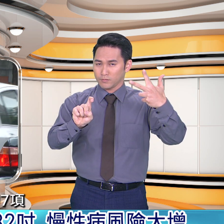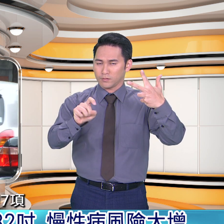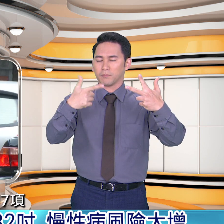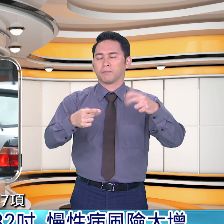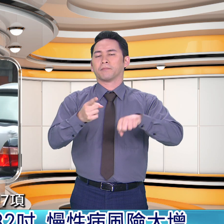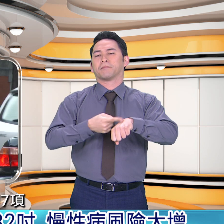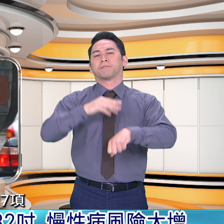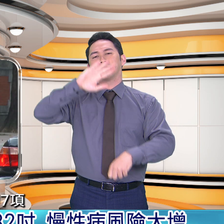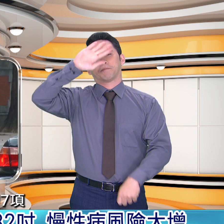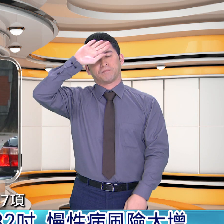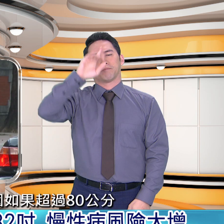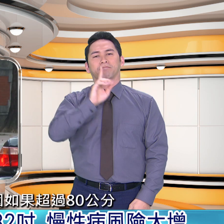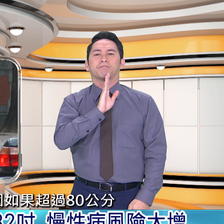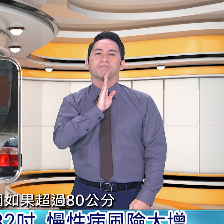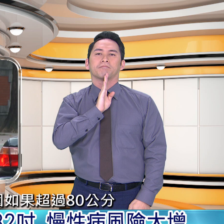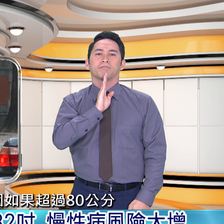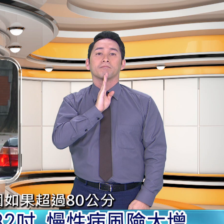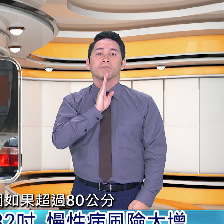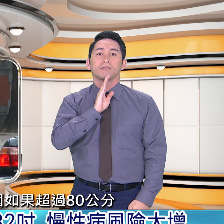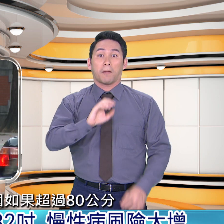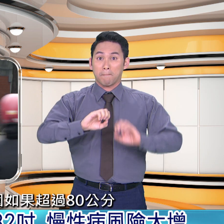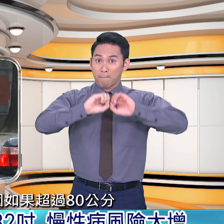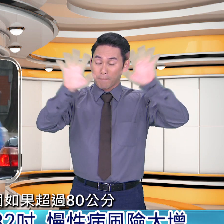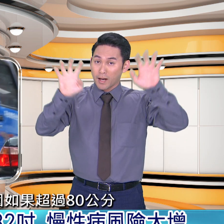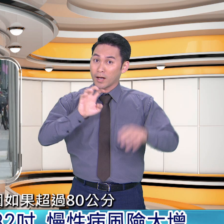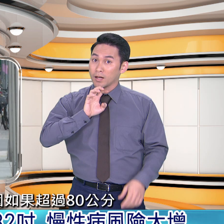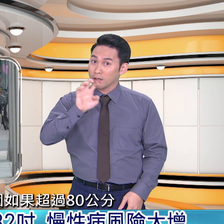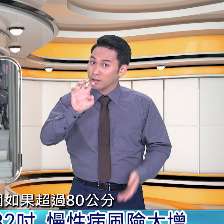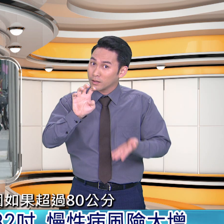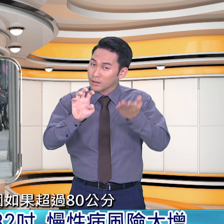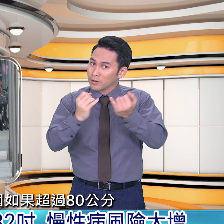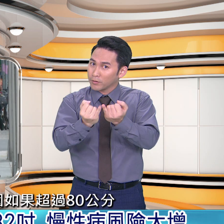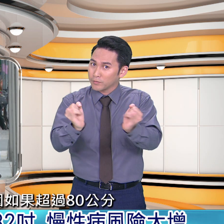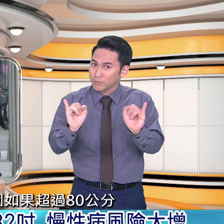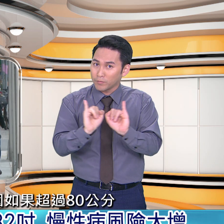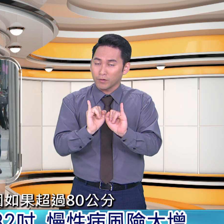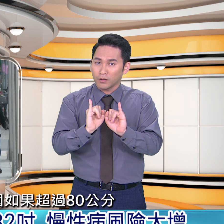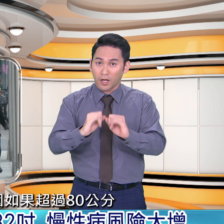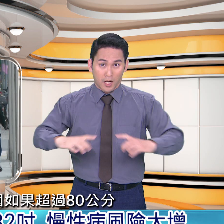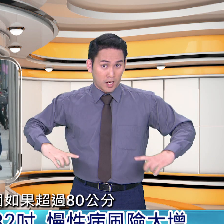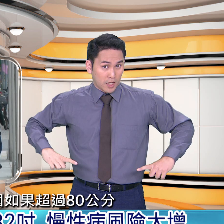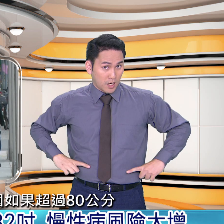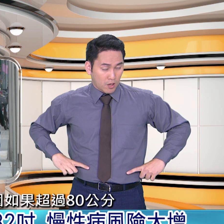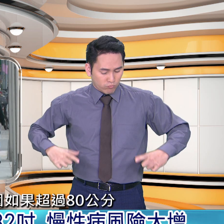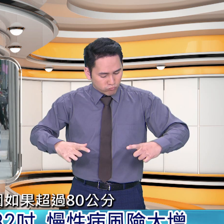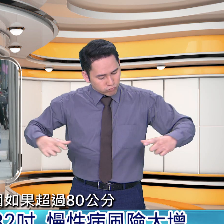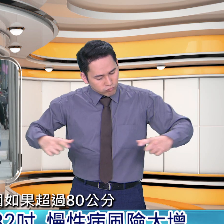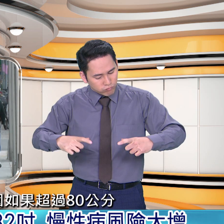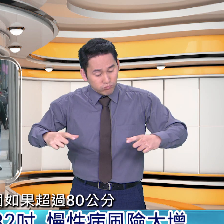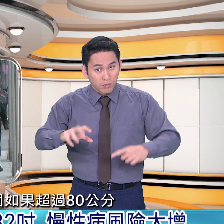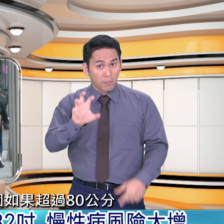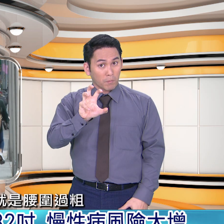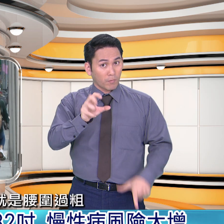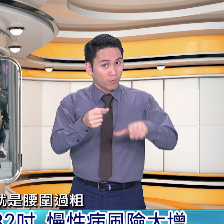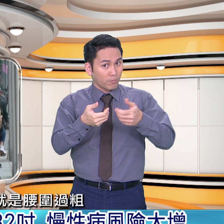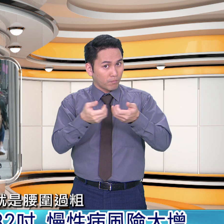项。提醒中年女性，腰围如果超过了80公分，换算大约